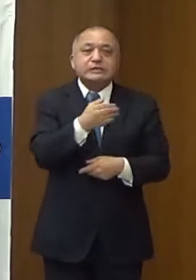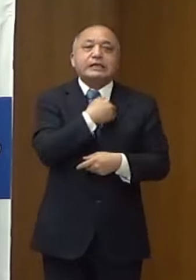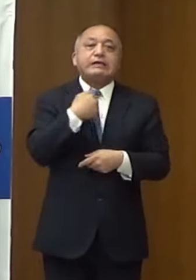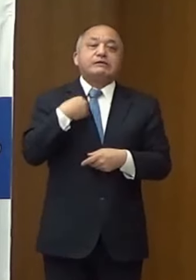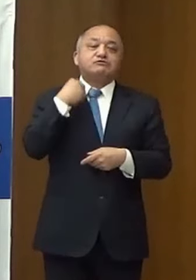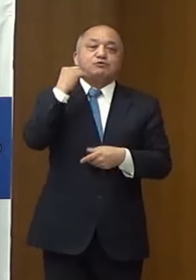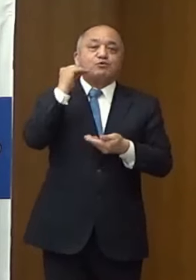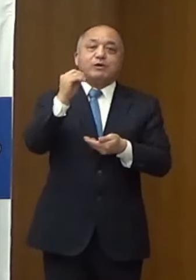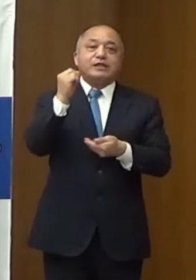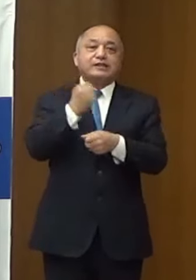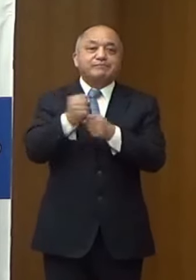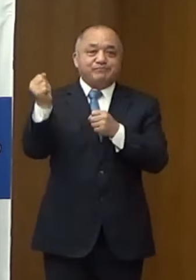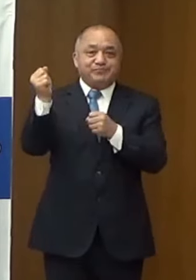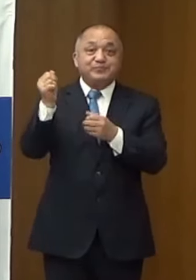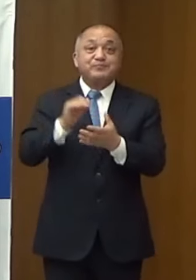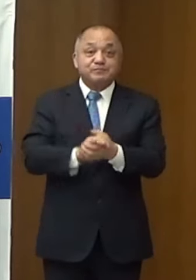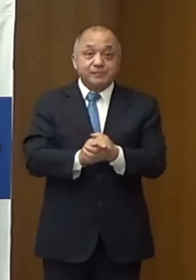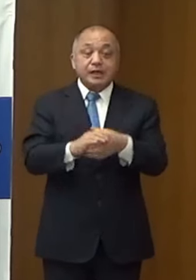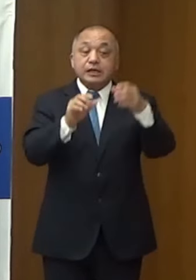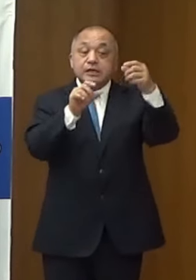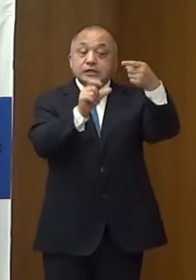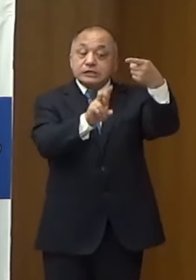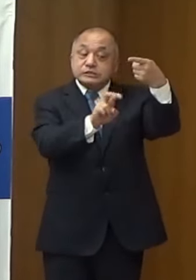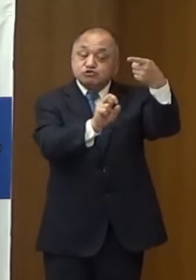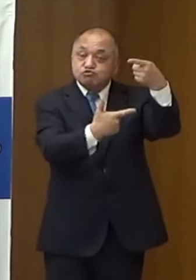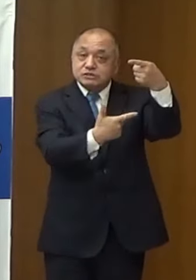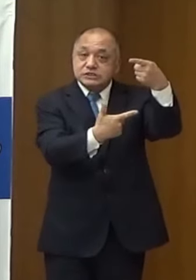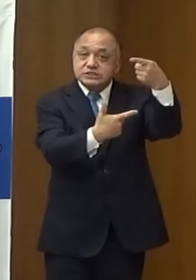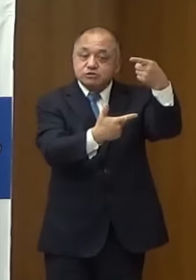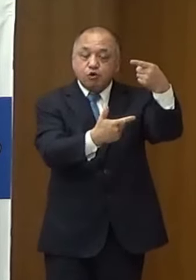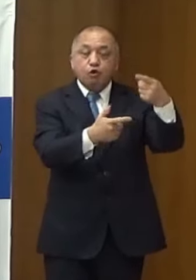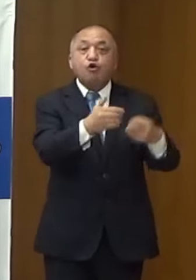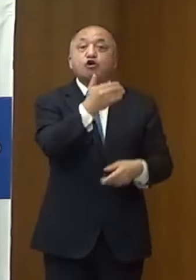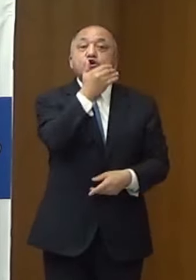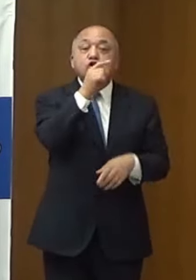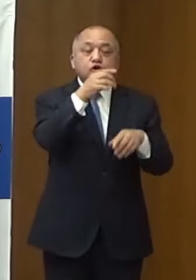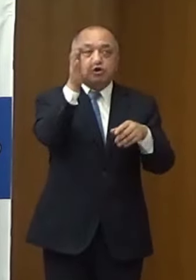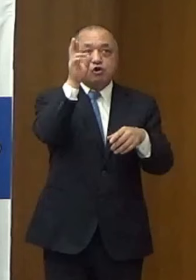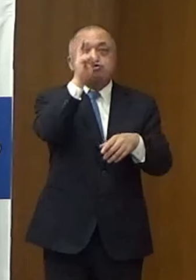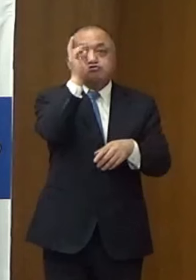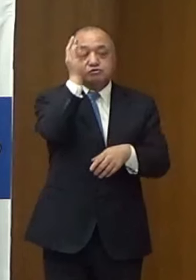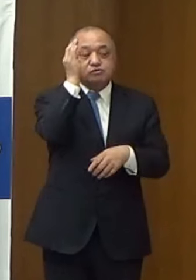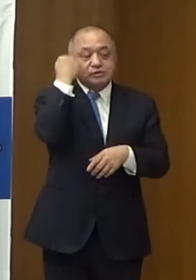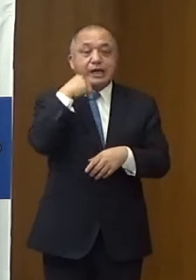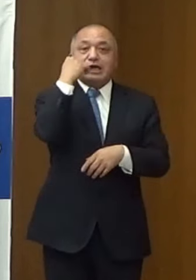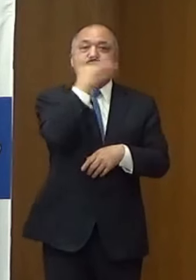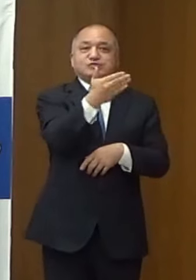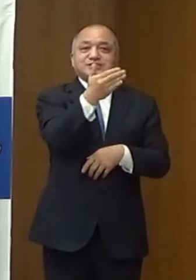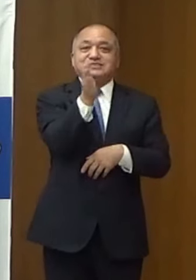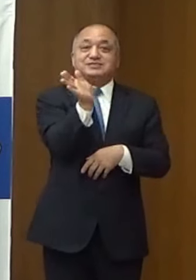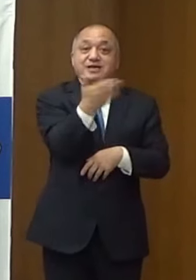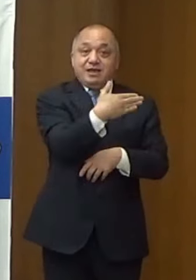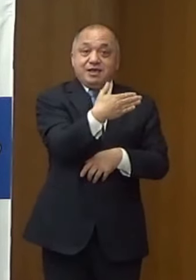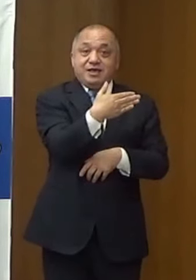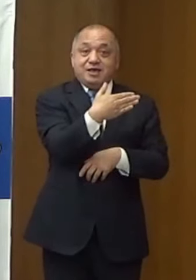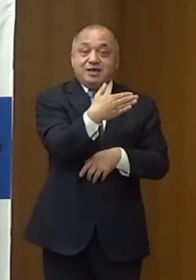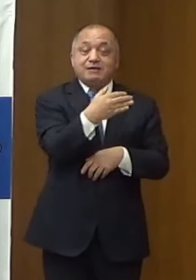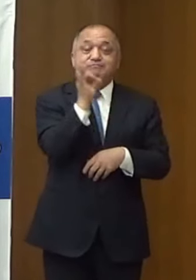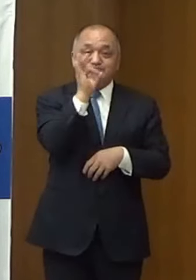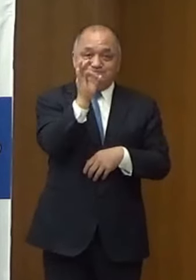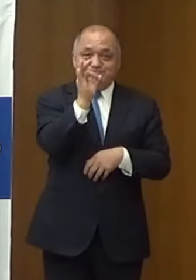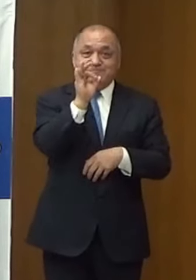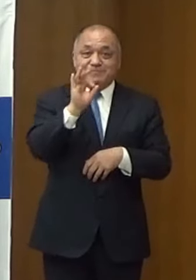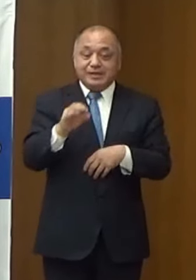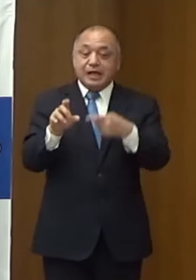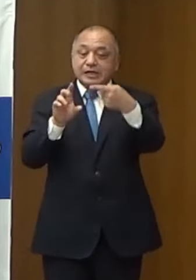ません。26日の9時から申請になりますので、その前日までにダイレ